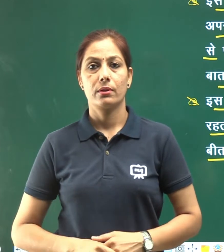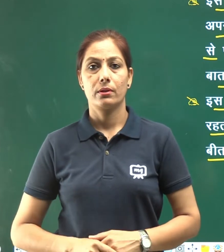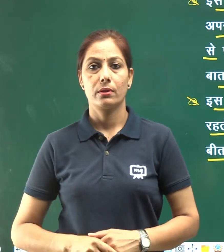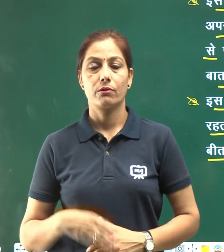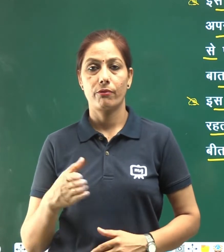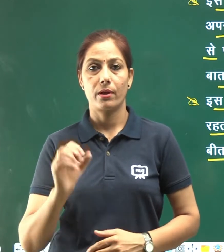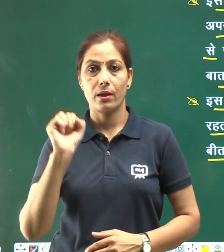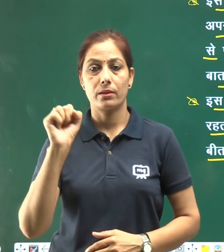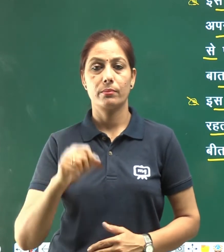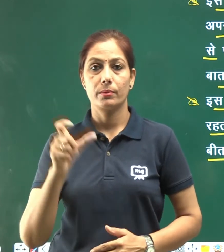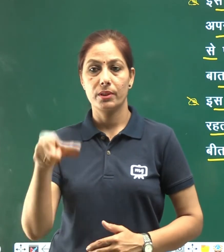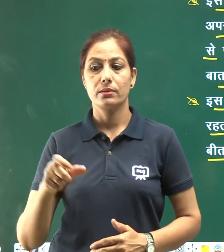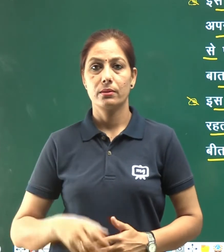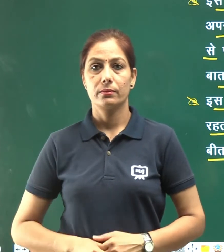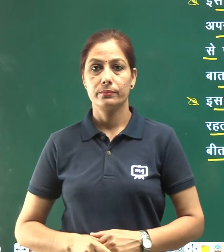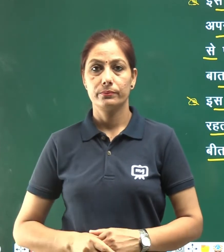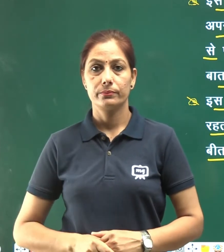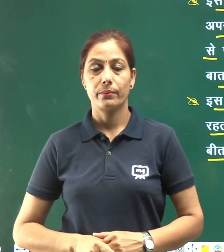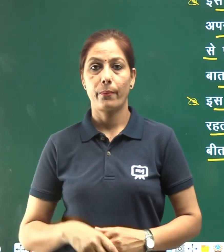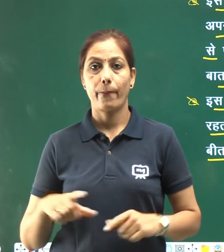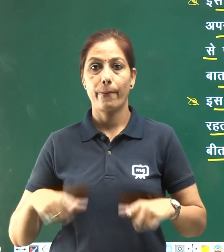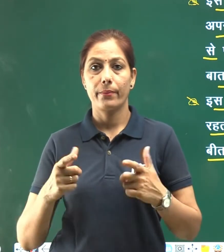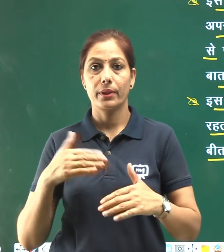वह आदमी पेड़ के नीचे